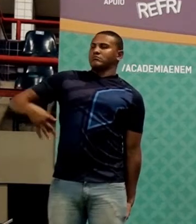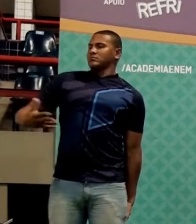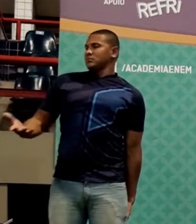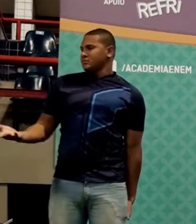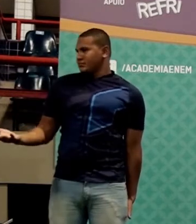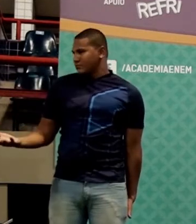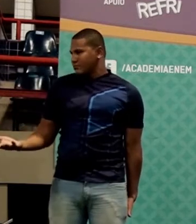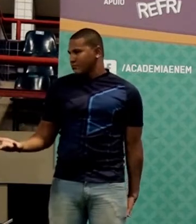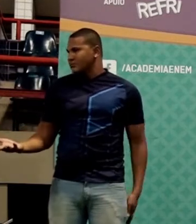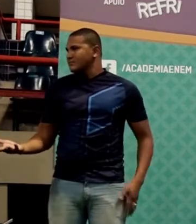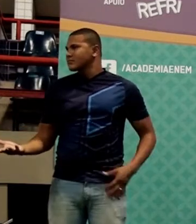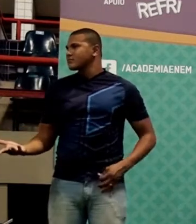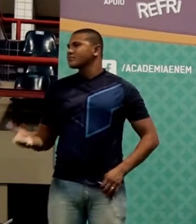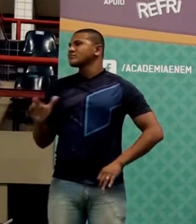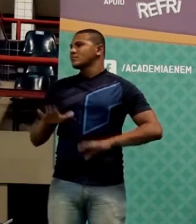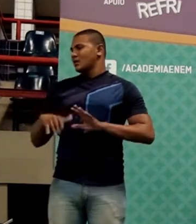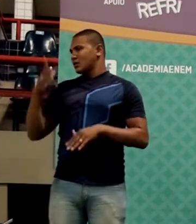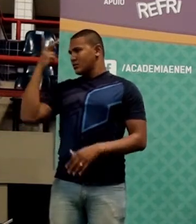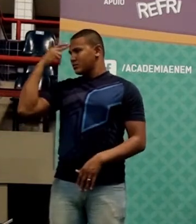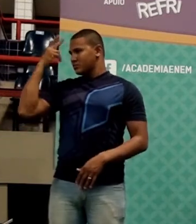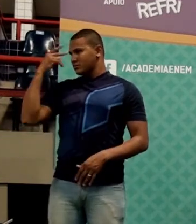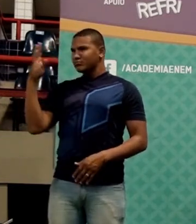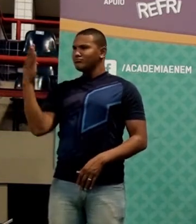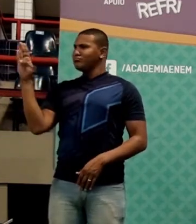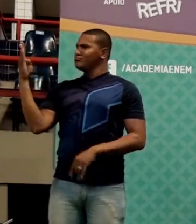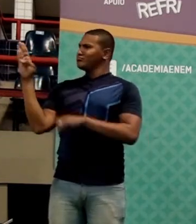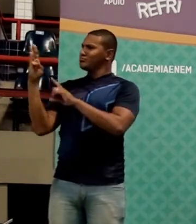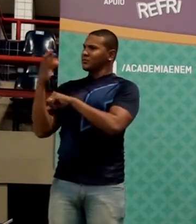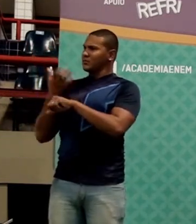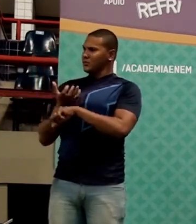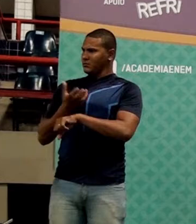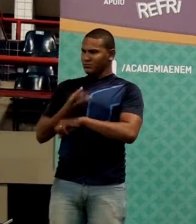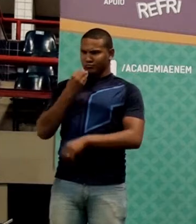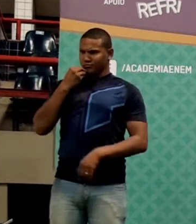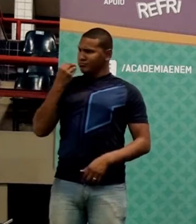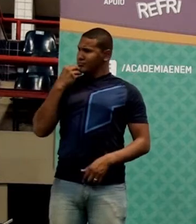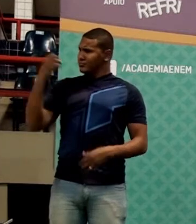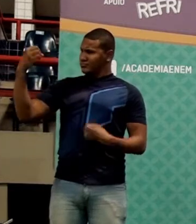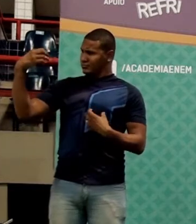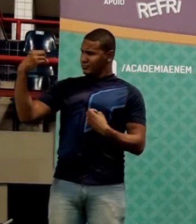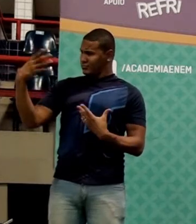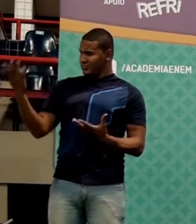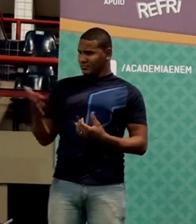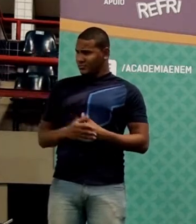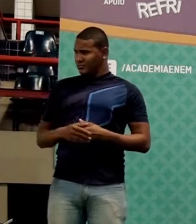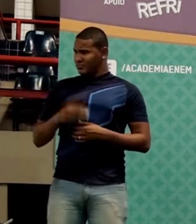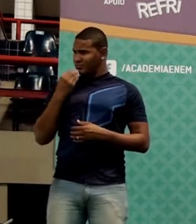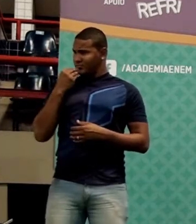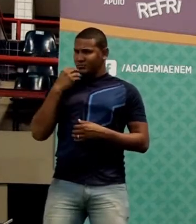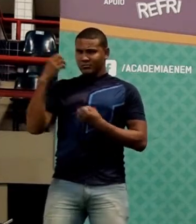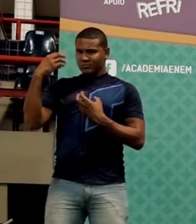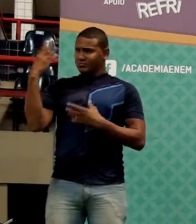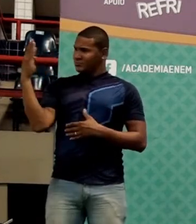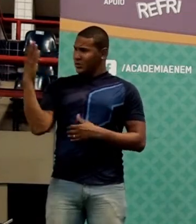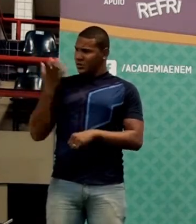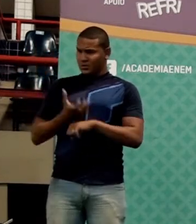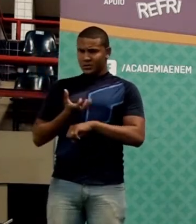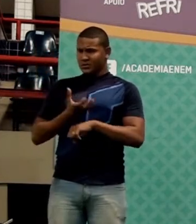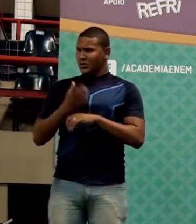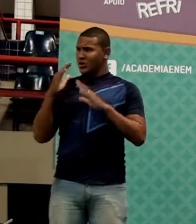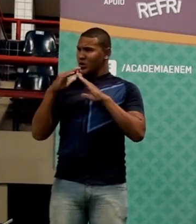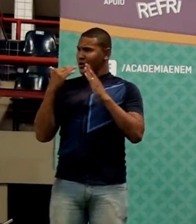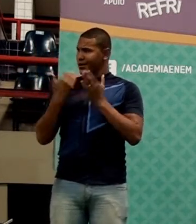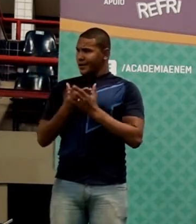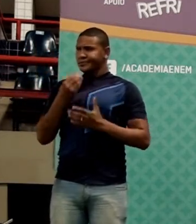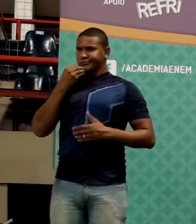A gente estuda tanta biologia no colégio, por que não ensinam isso para a gente? Por que a gente não aprende para a vida? Por isso que